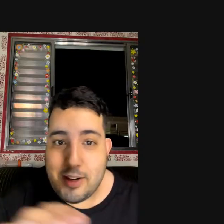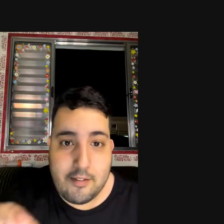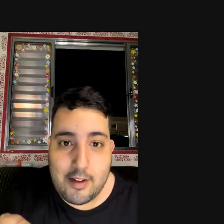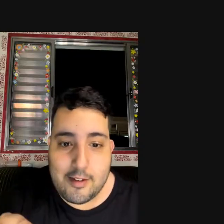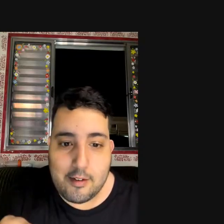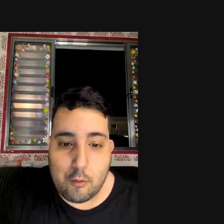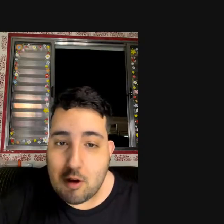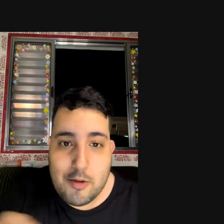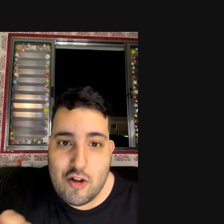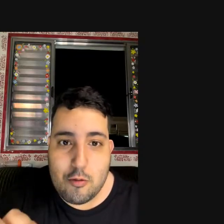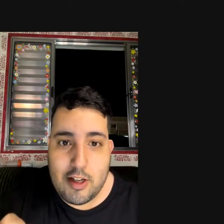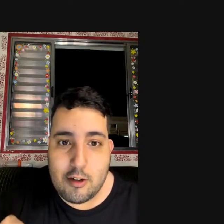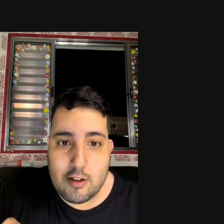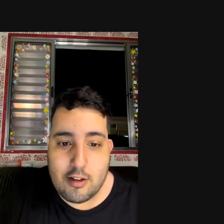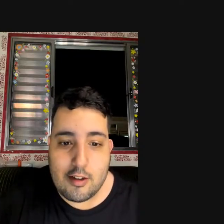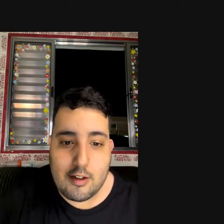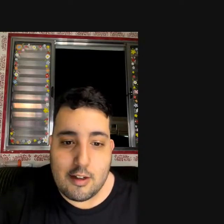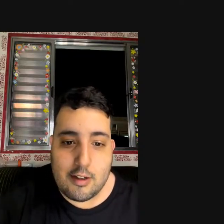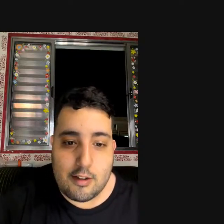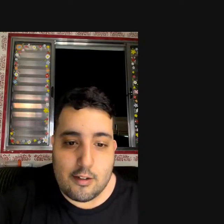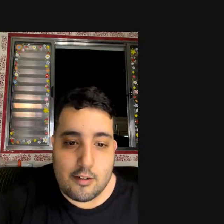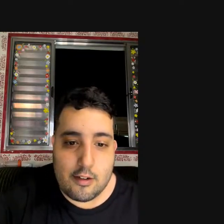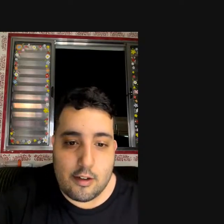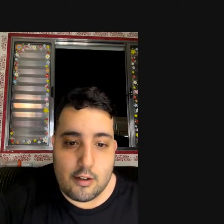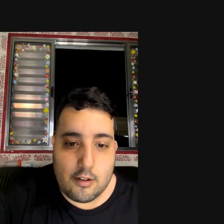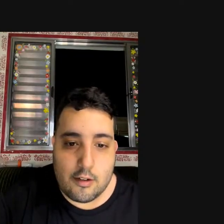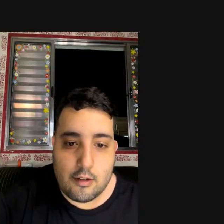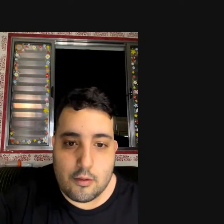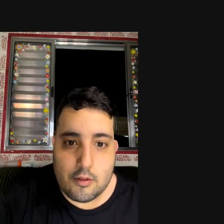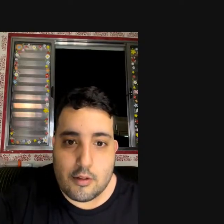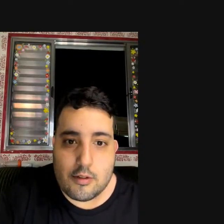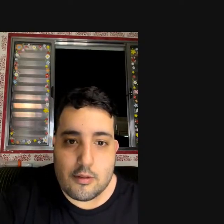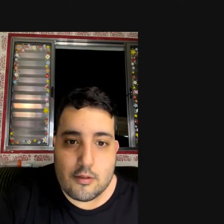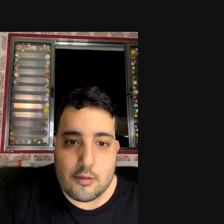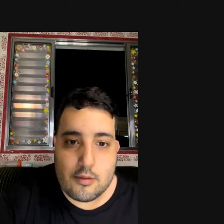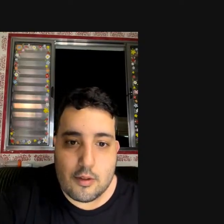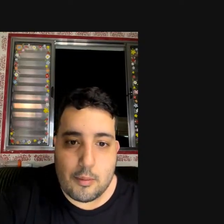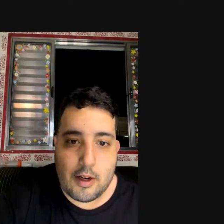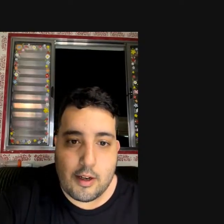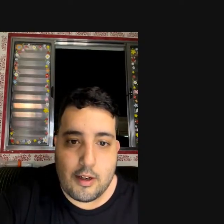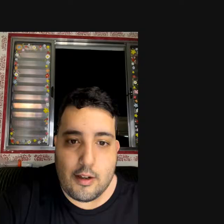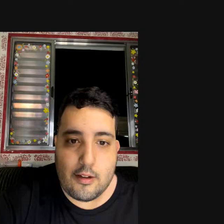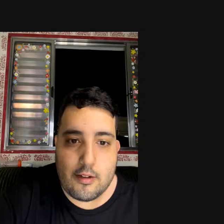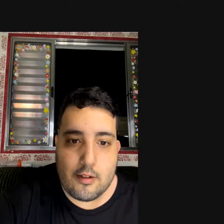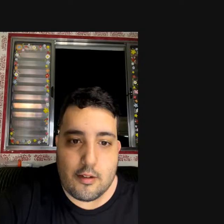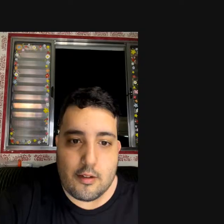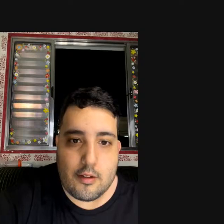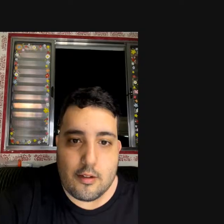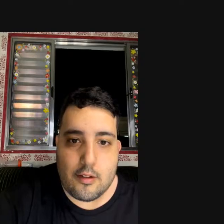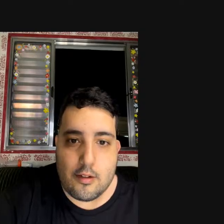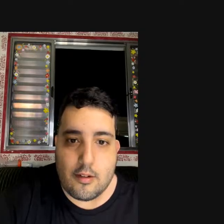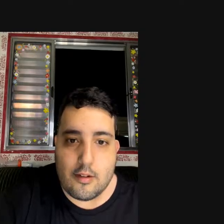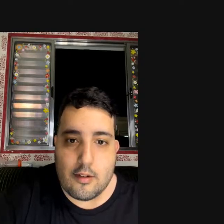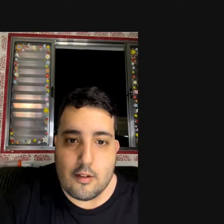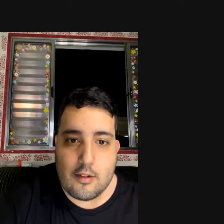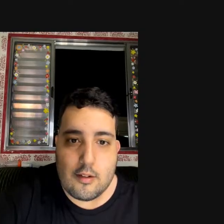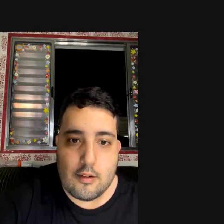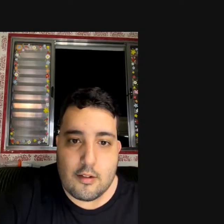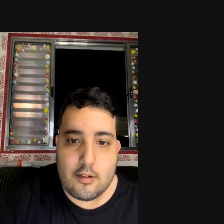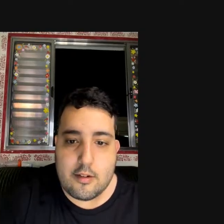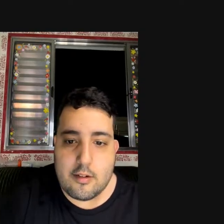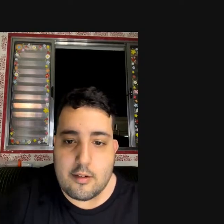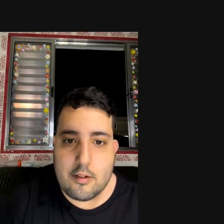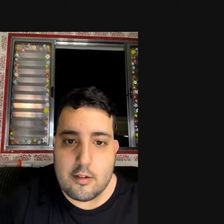é a primeira vez. Eu nunca mexi com ele. Então eu vou apagar aqui.